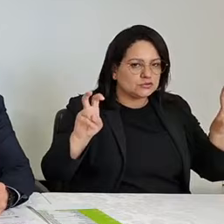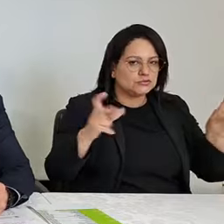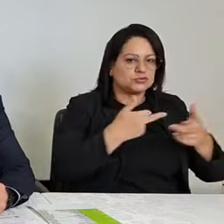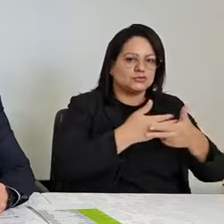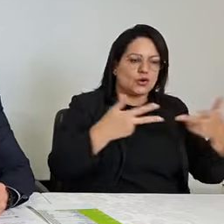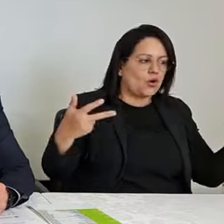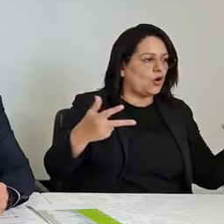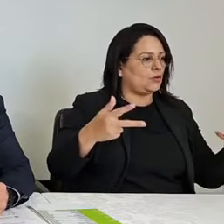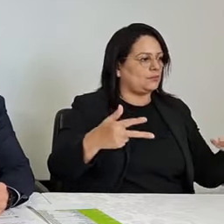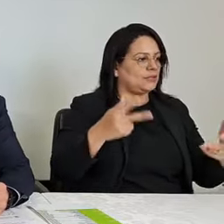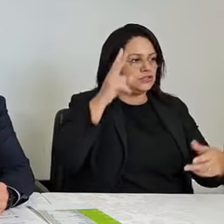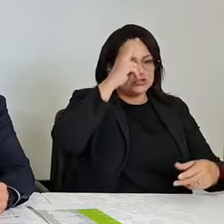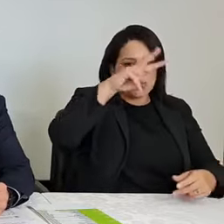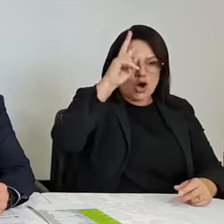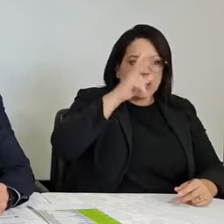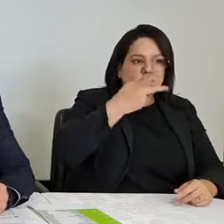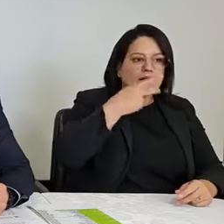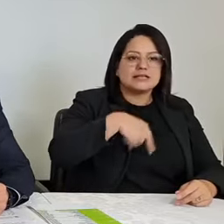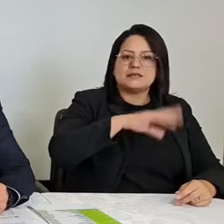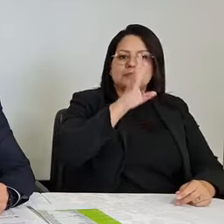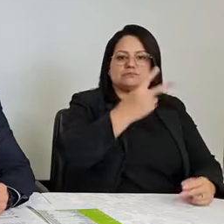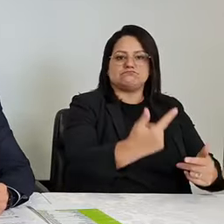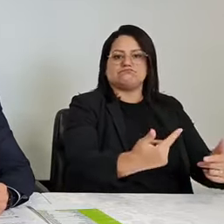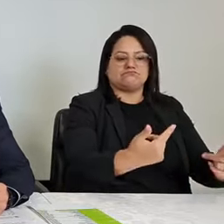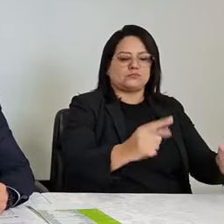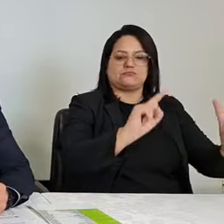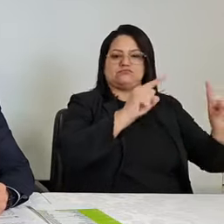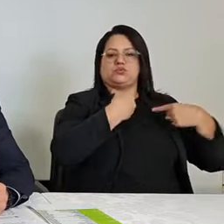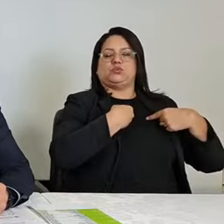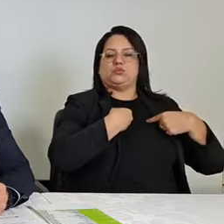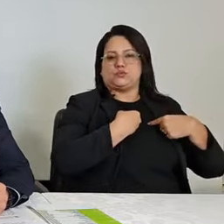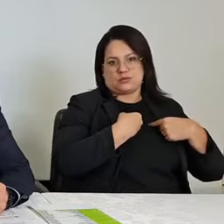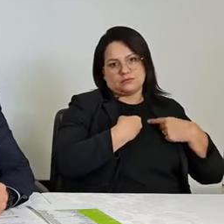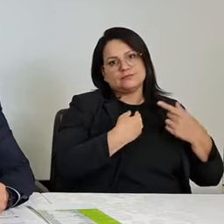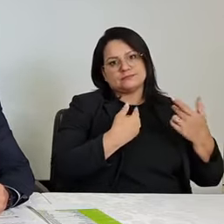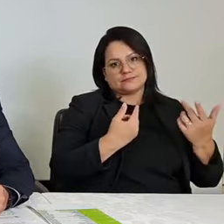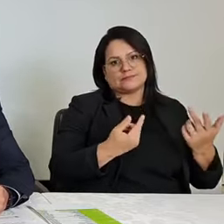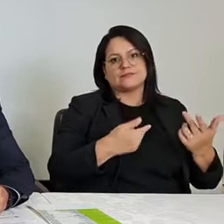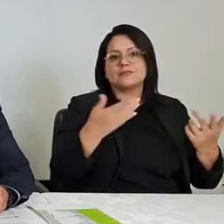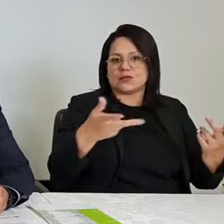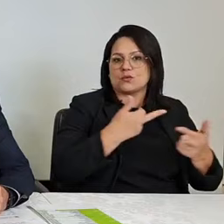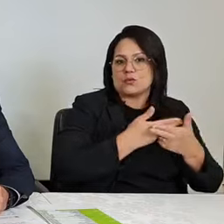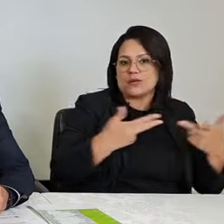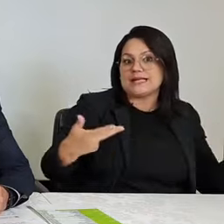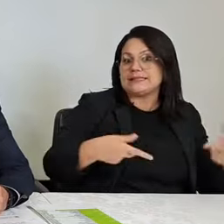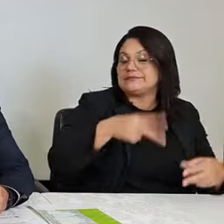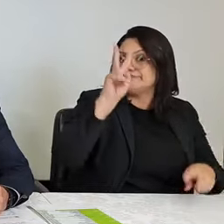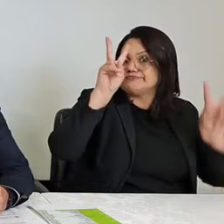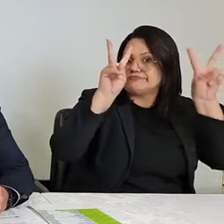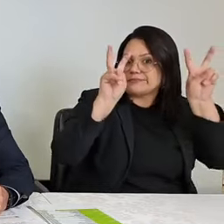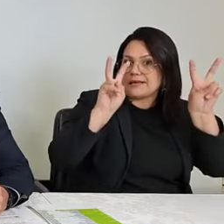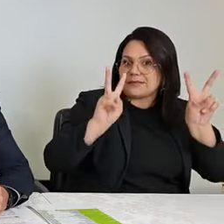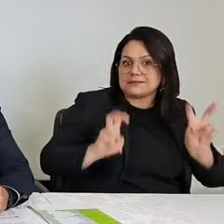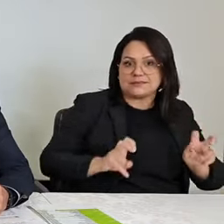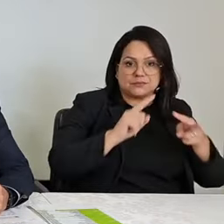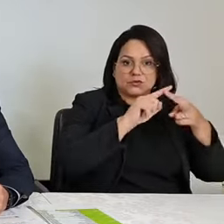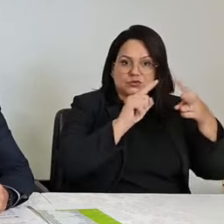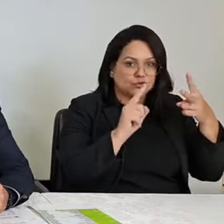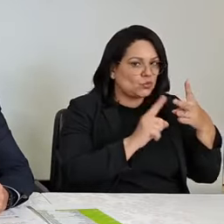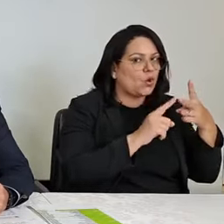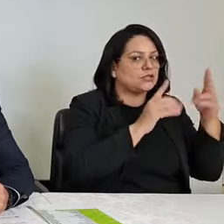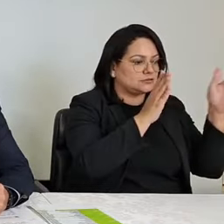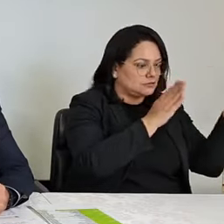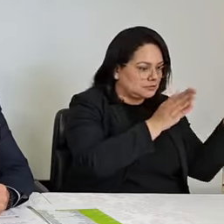certos acontecimentos, eles vão para cima do governo, geralmente. Então, curiosidade aqui. Duas matérias, praticamente na mesma